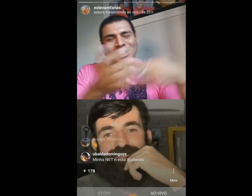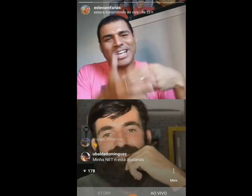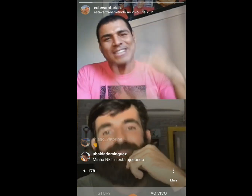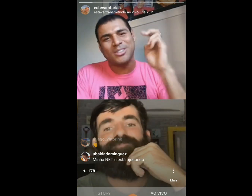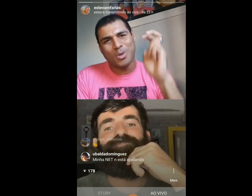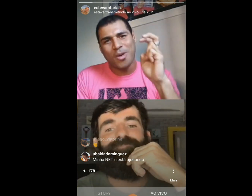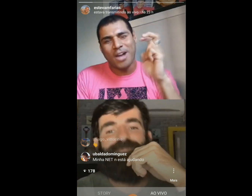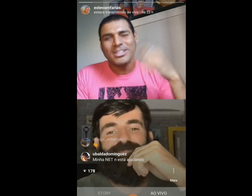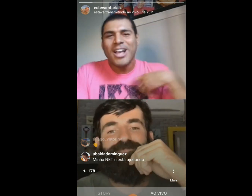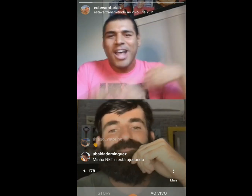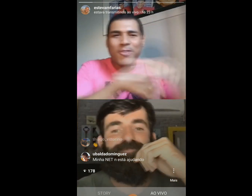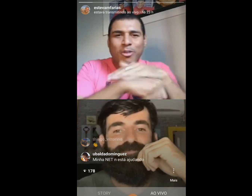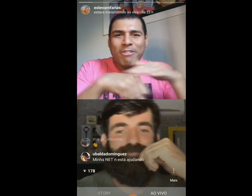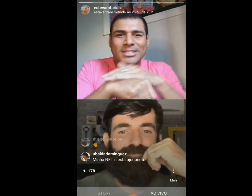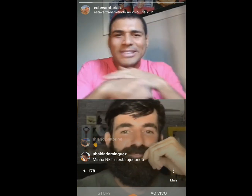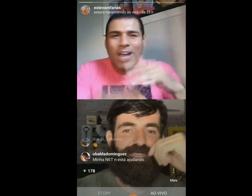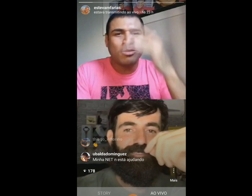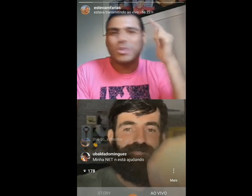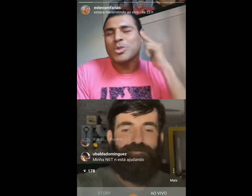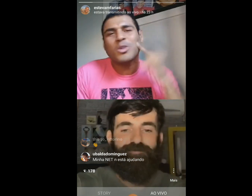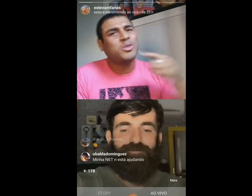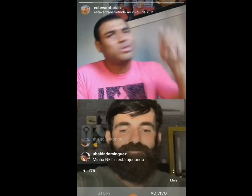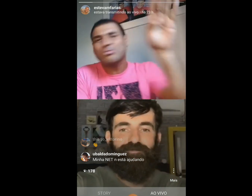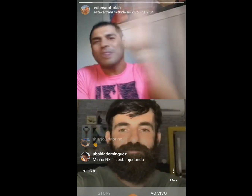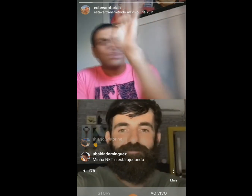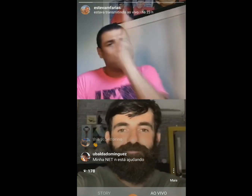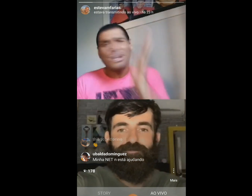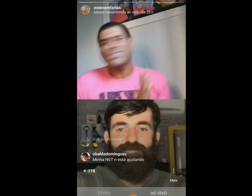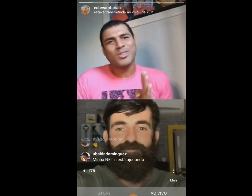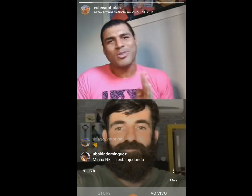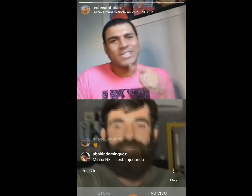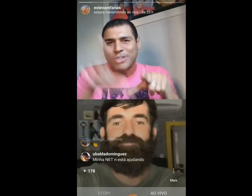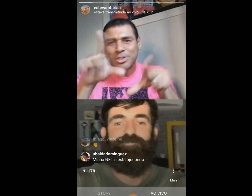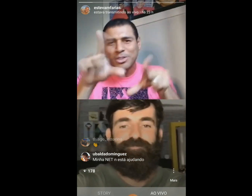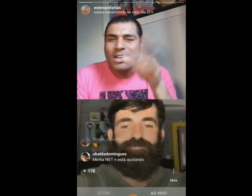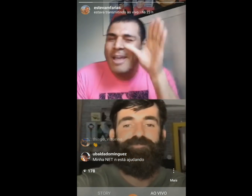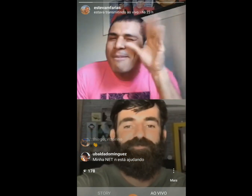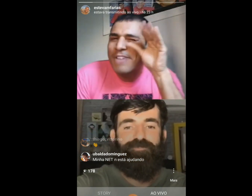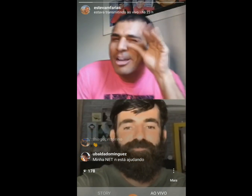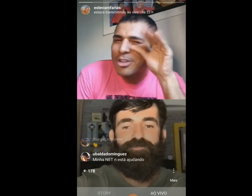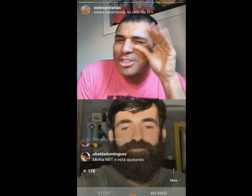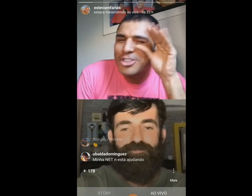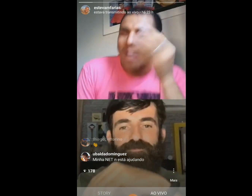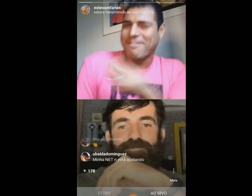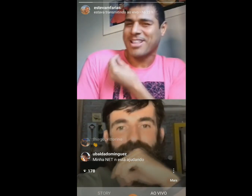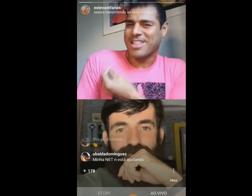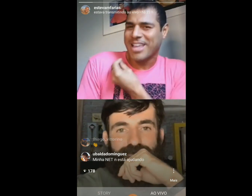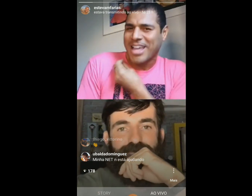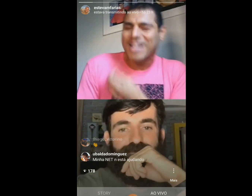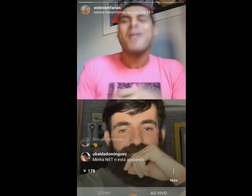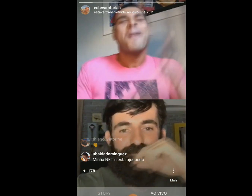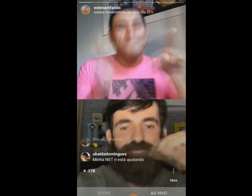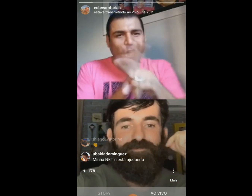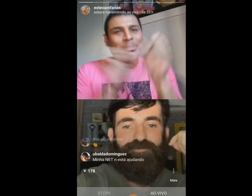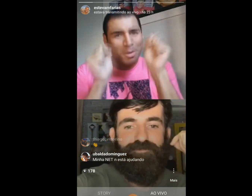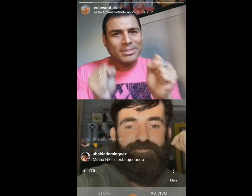5 horas eu vou conversar com um surdo do Brasil. Vocês vão escolher? Pra ficar curioso da vida dele? Pode perguntar, não